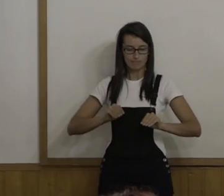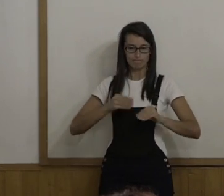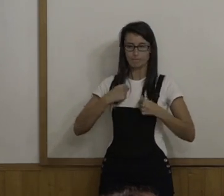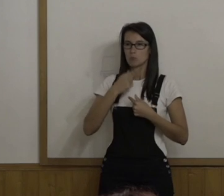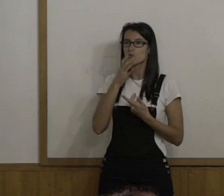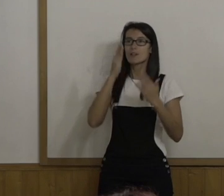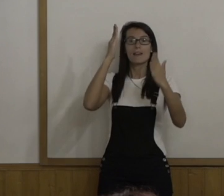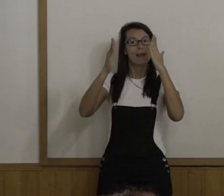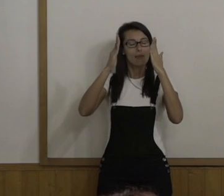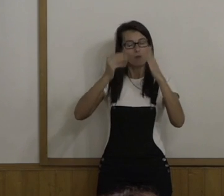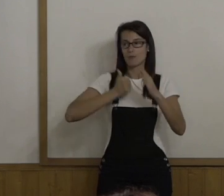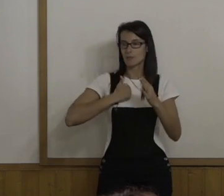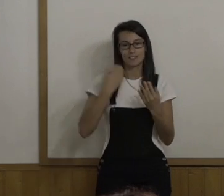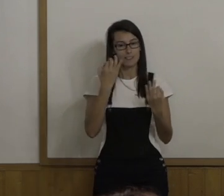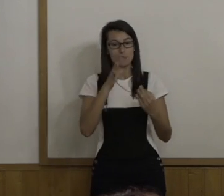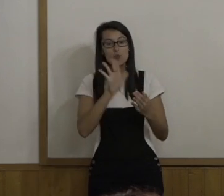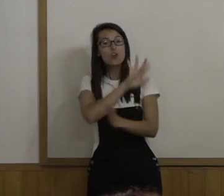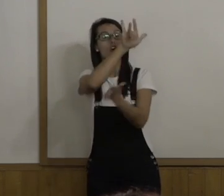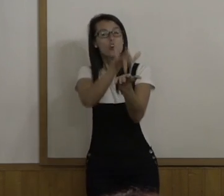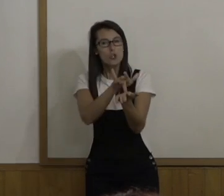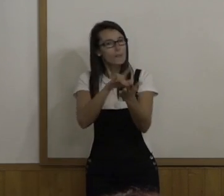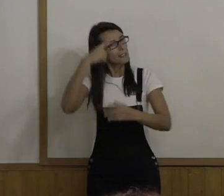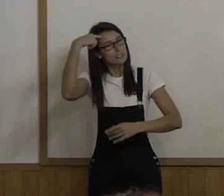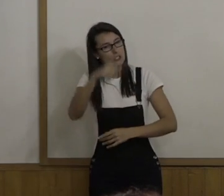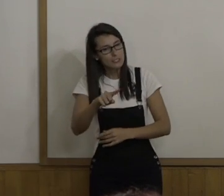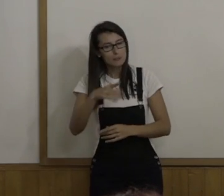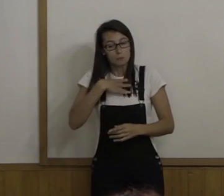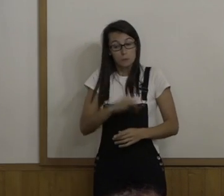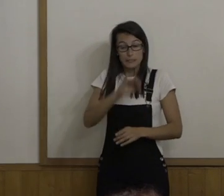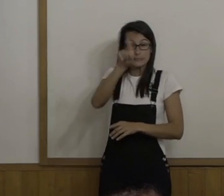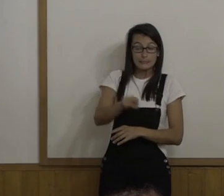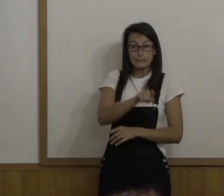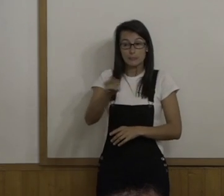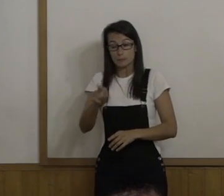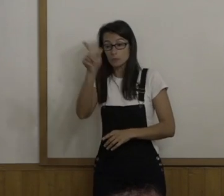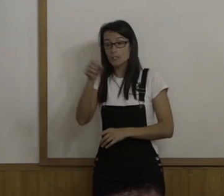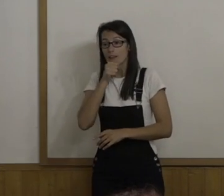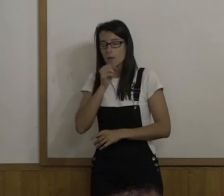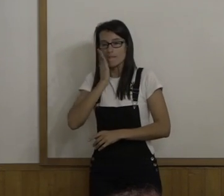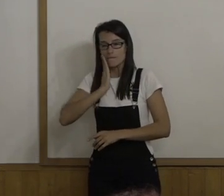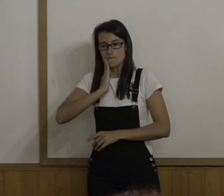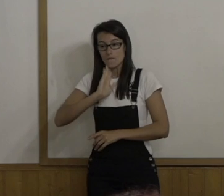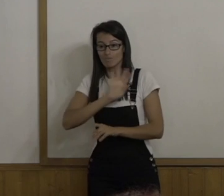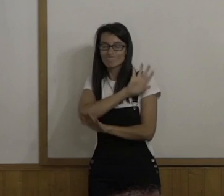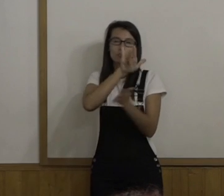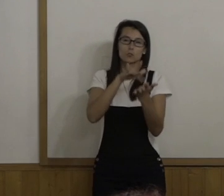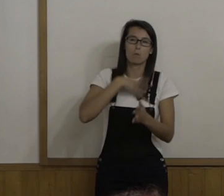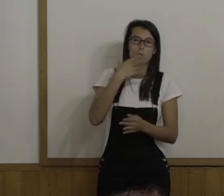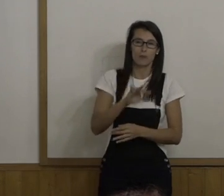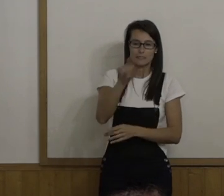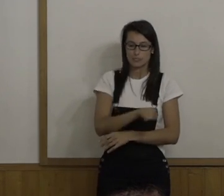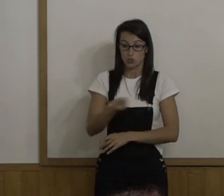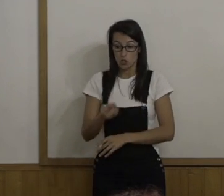el momento justo, porque nunca sabes cuándo va a haber otro momento con esa persona a la cual aprecias, y segundo, que ese momento vívelo